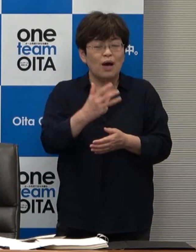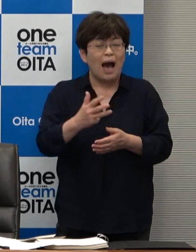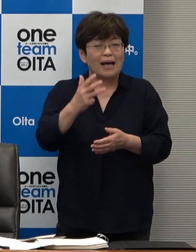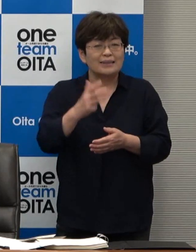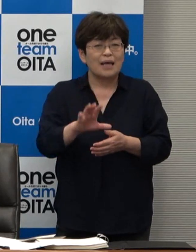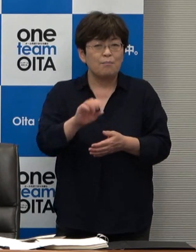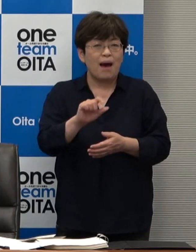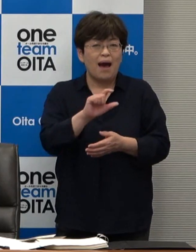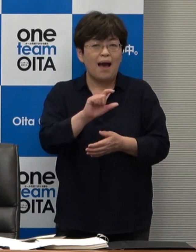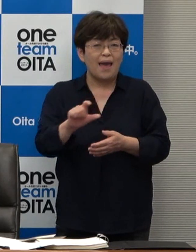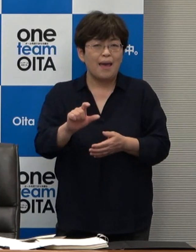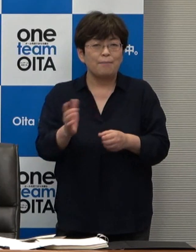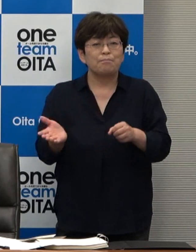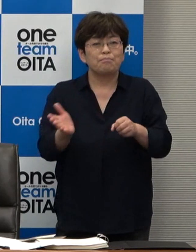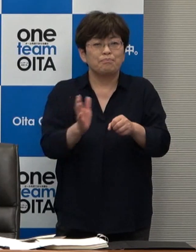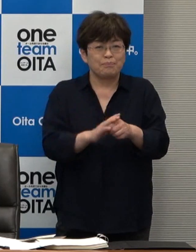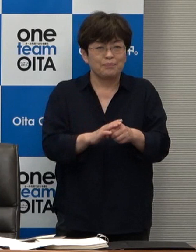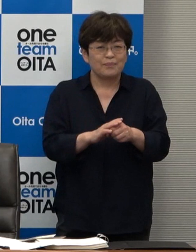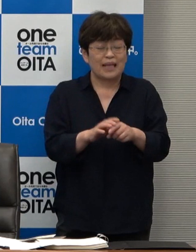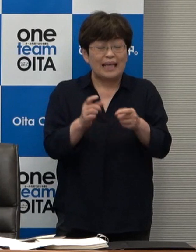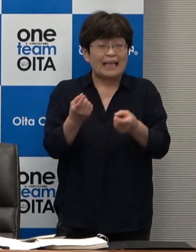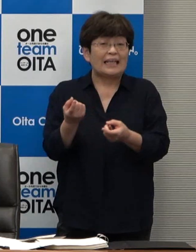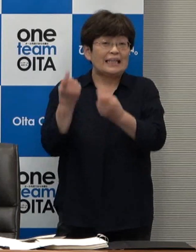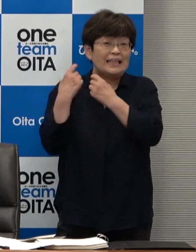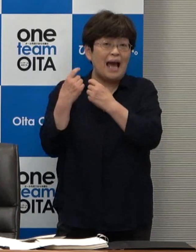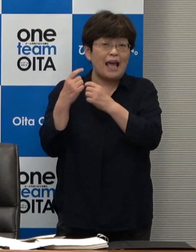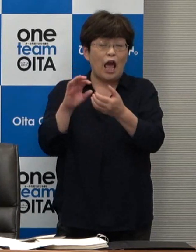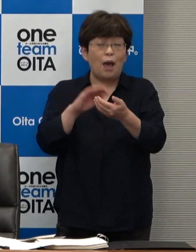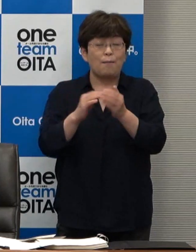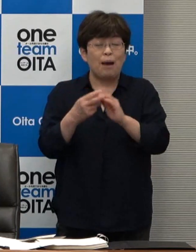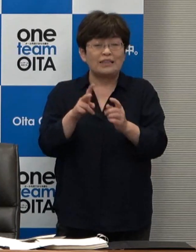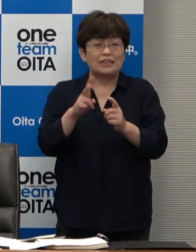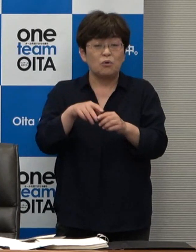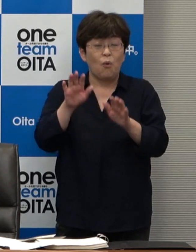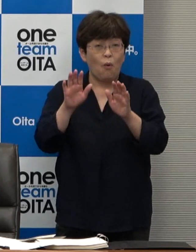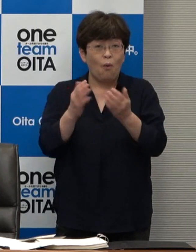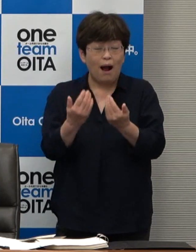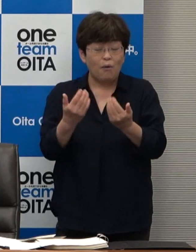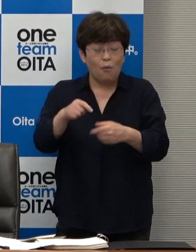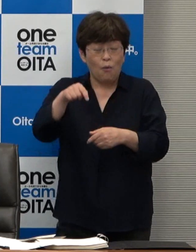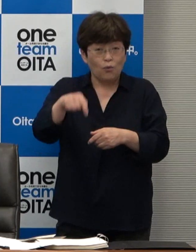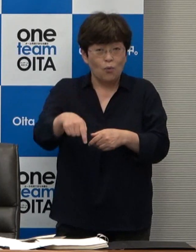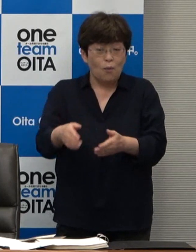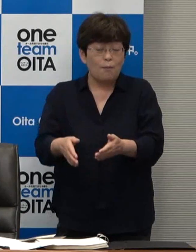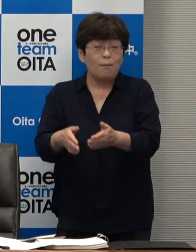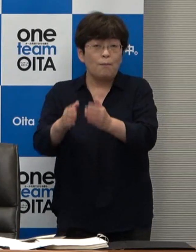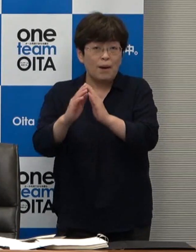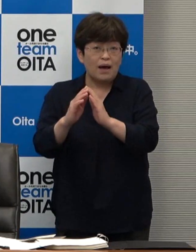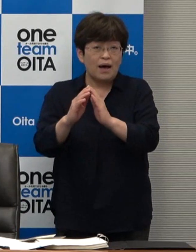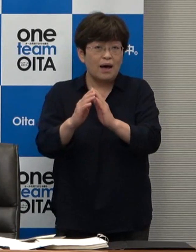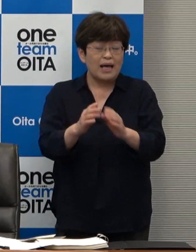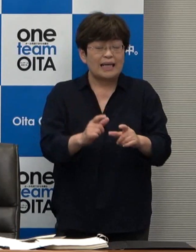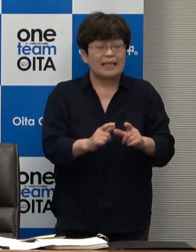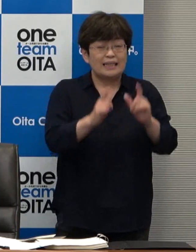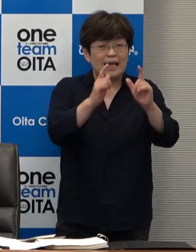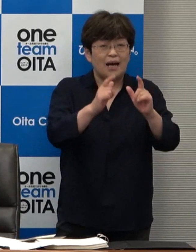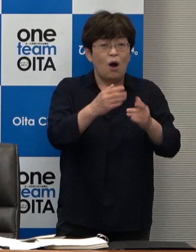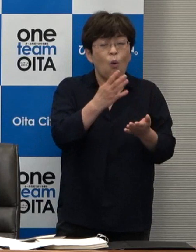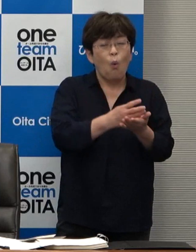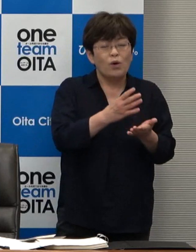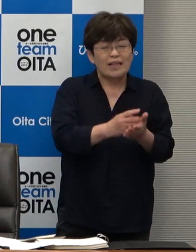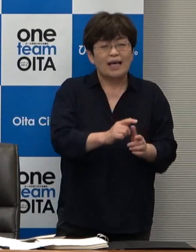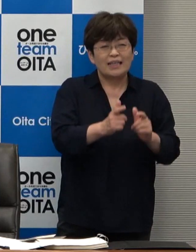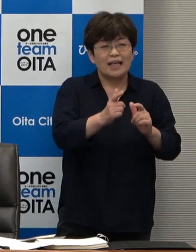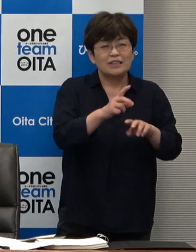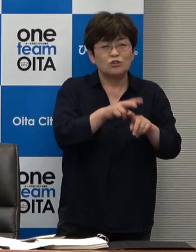上しており、荷上げ小学校跡地総合公共施設や大西東小学校の施設整備のほか、市